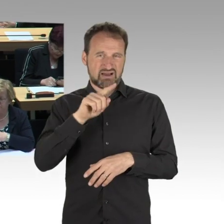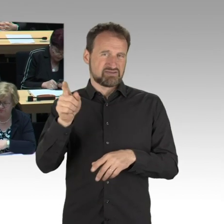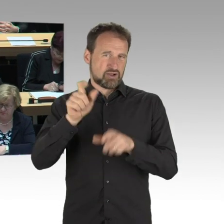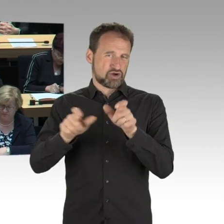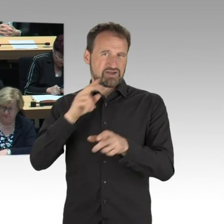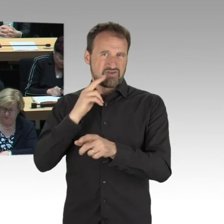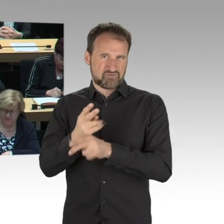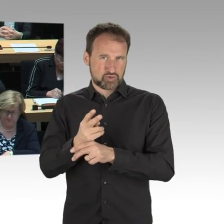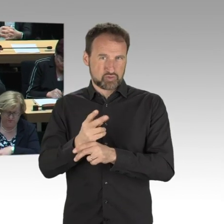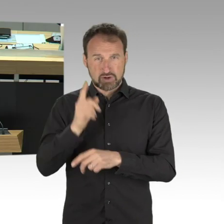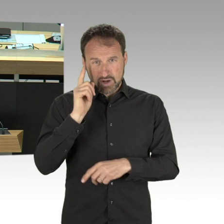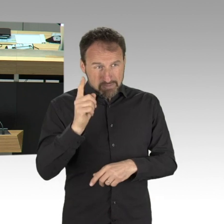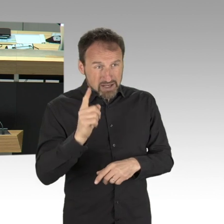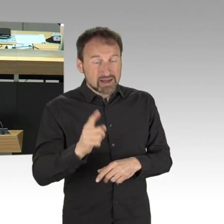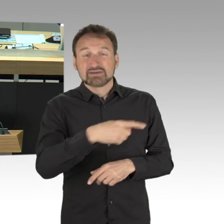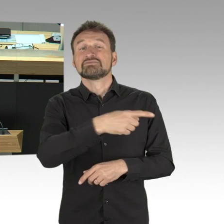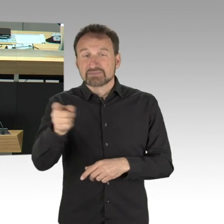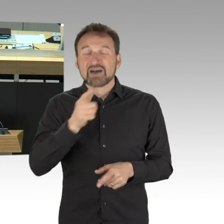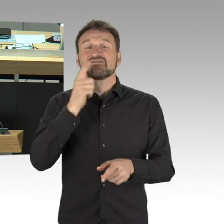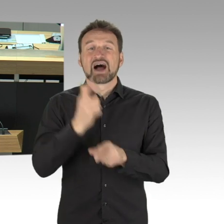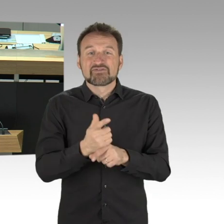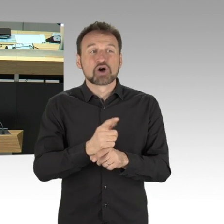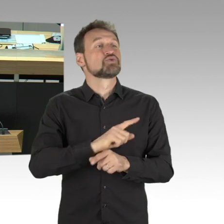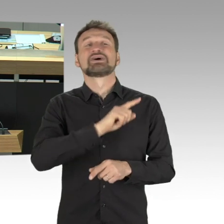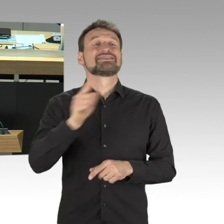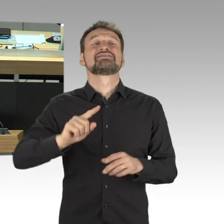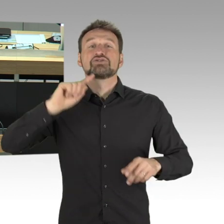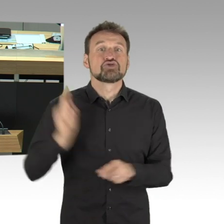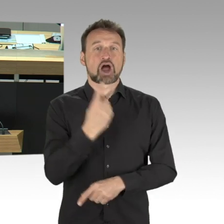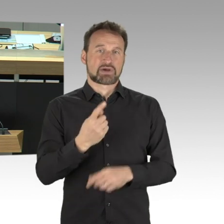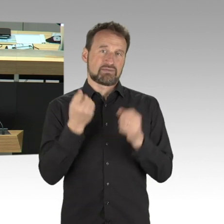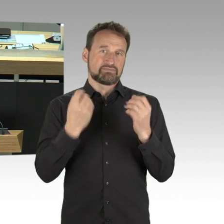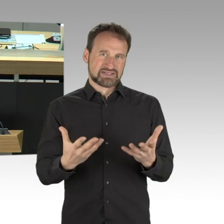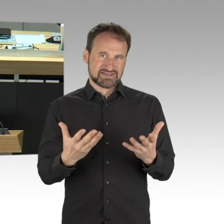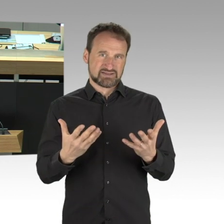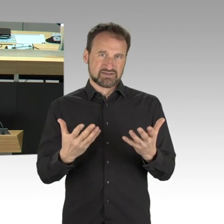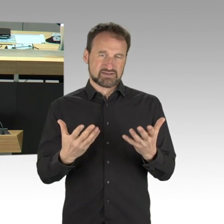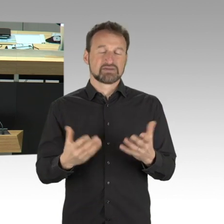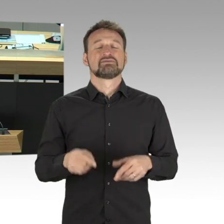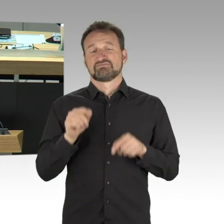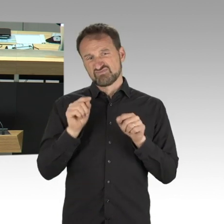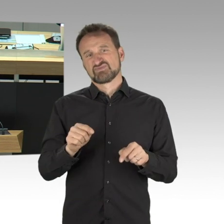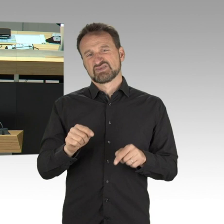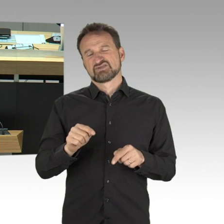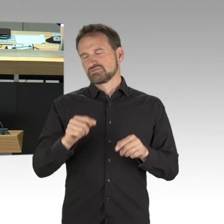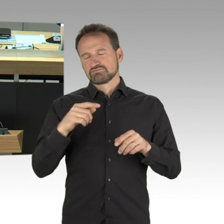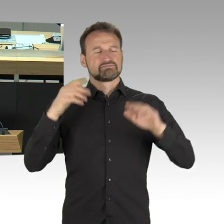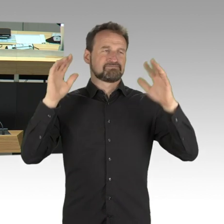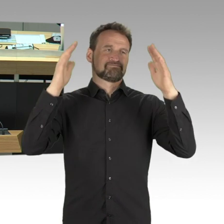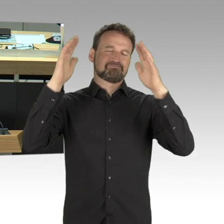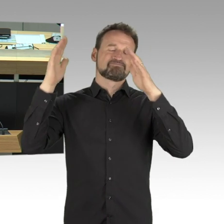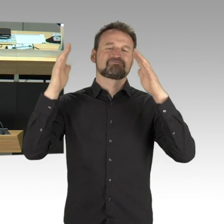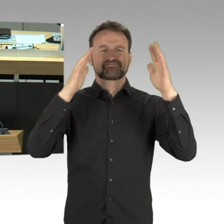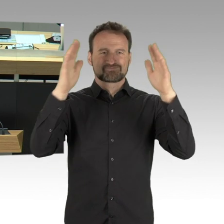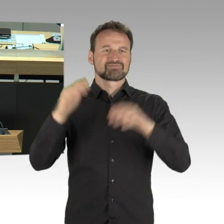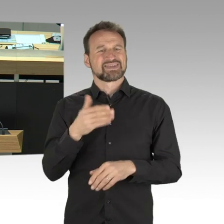Dieser Verantwortung stellen wir uns und gerade deshalb begrüßen wir, dass der Senat nun das Berliner Landeskonzept zur Weiterentwicklung der Antisemitismusprävention